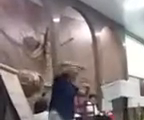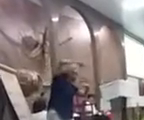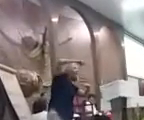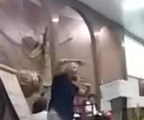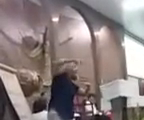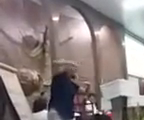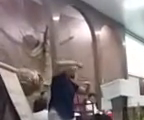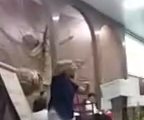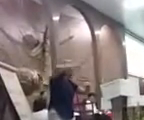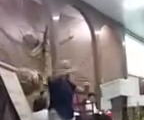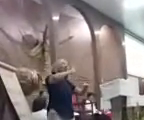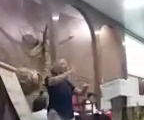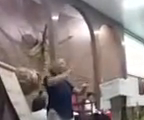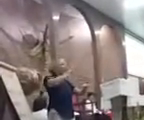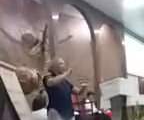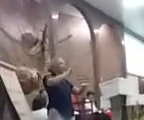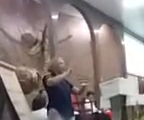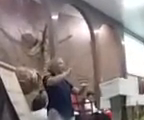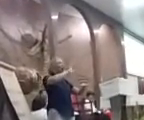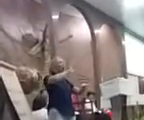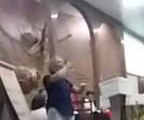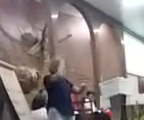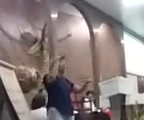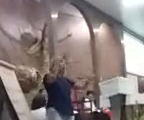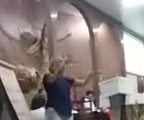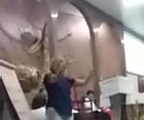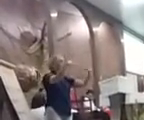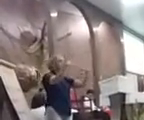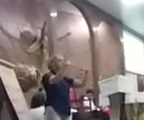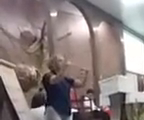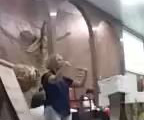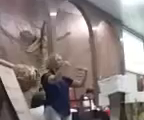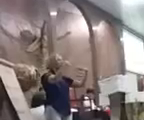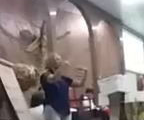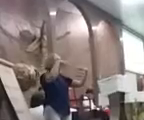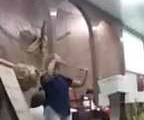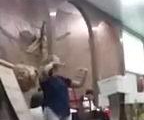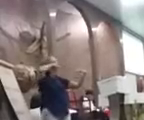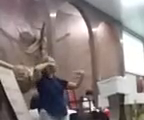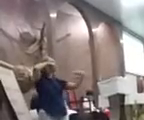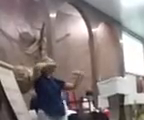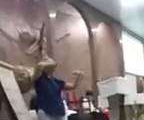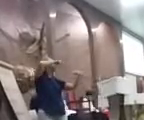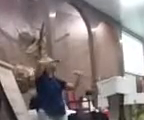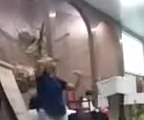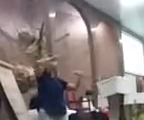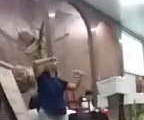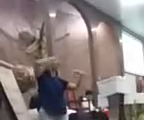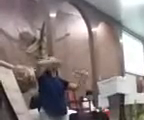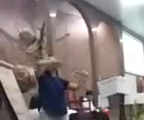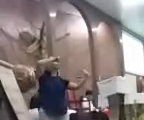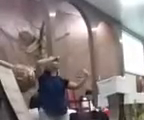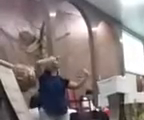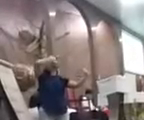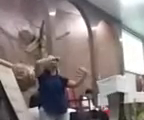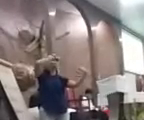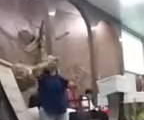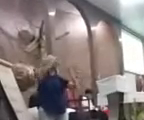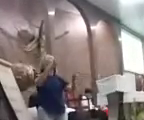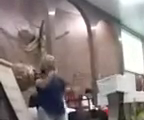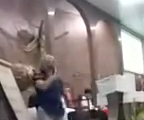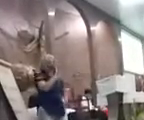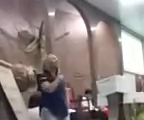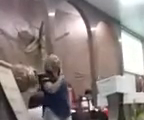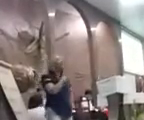que controlar os olhares de vocês, eu tenho que controlar aquilo que vocês querem me falar pelos olhares, mas sinto aqueles que